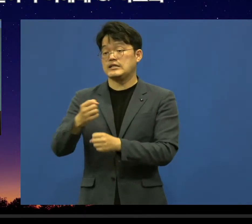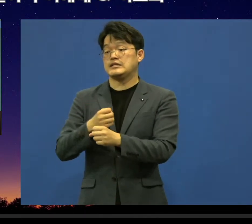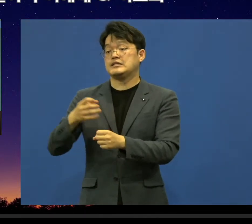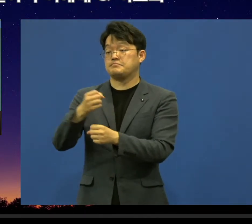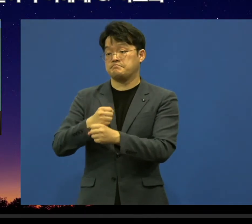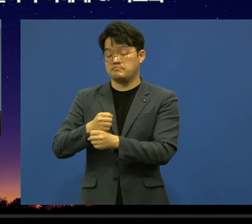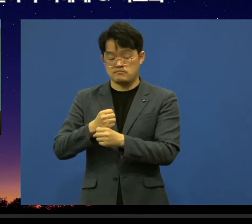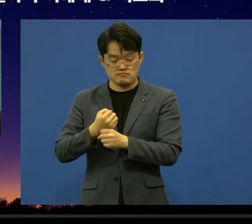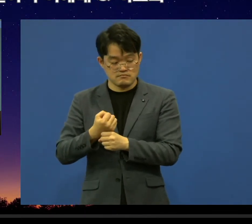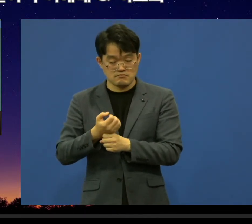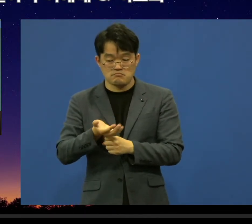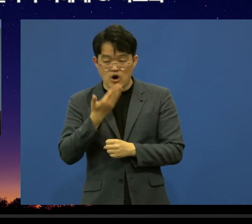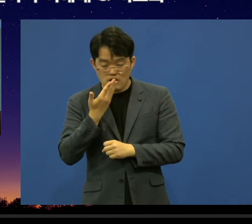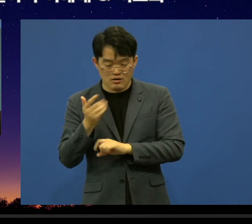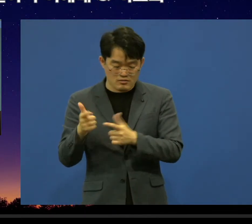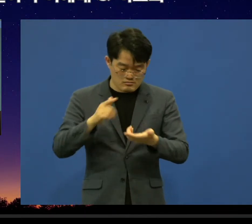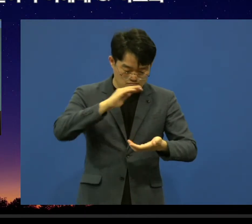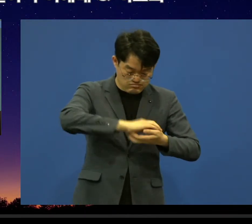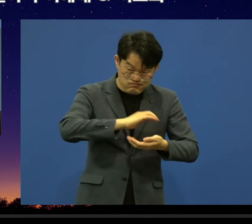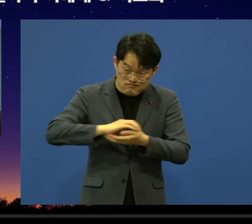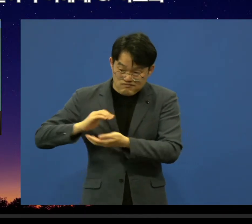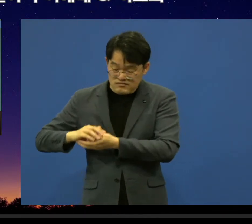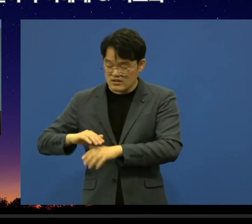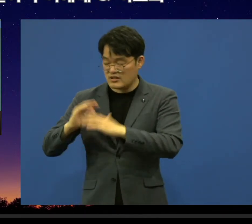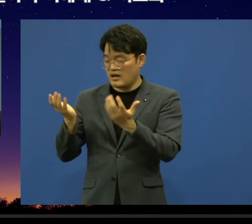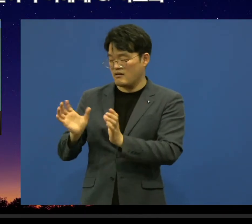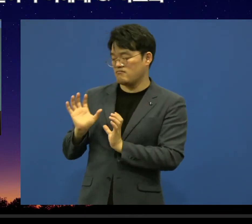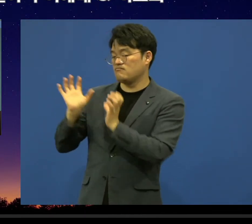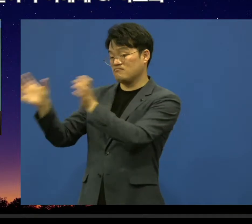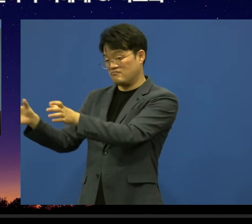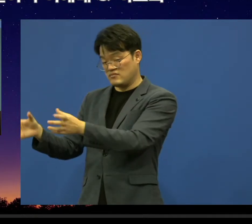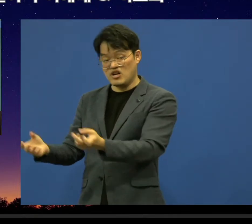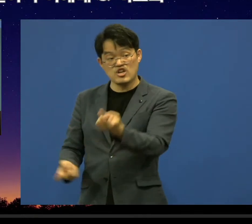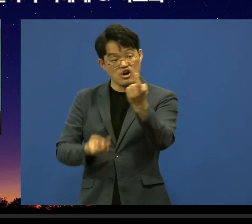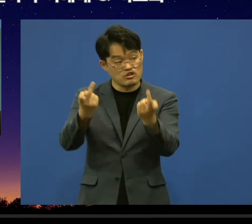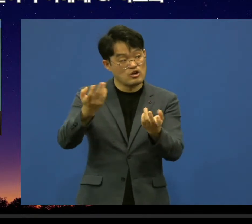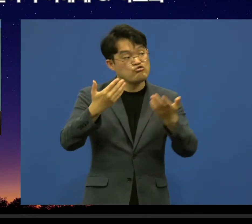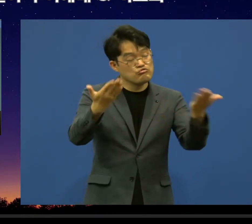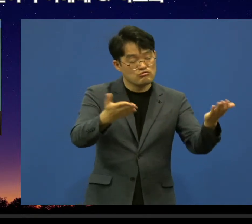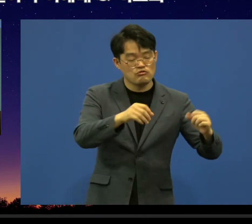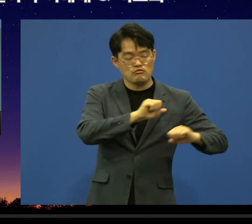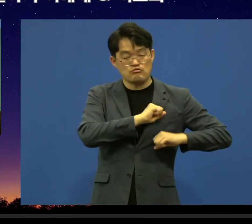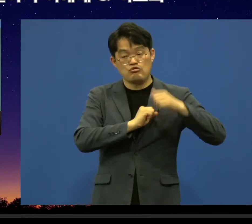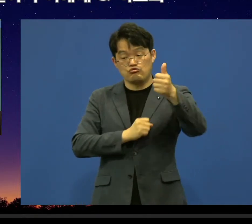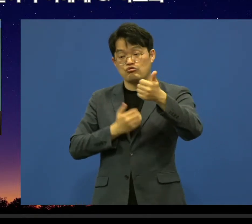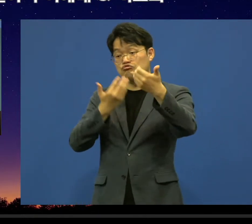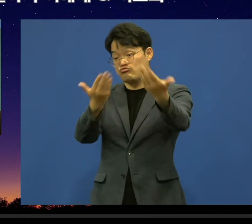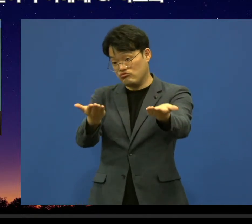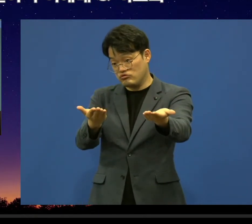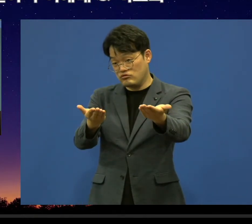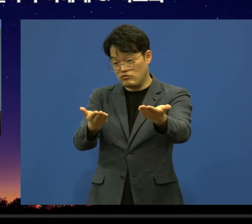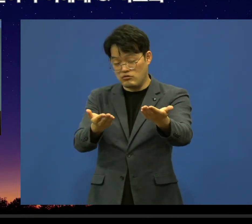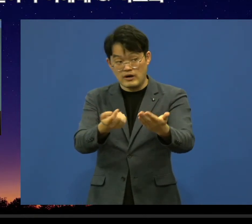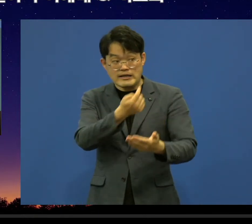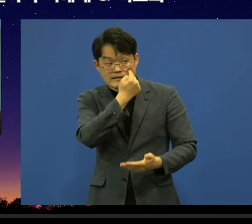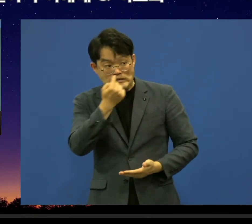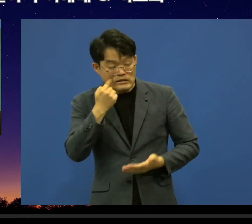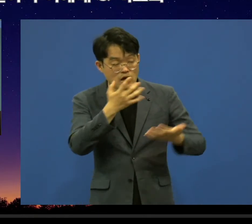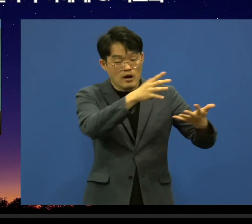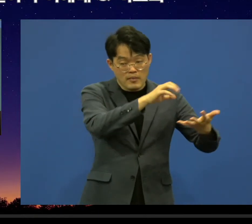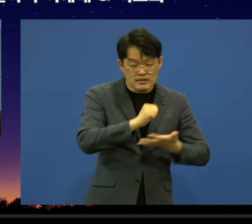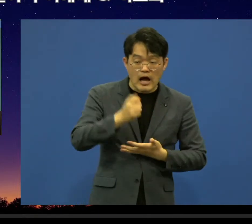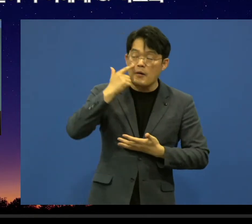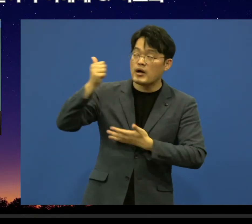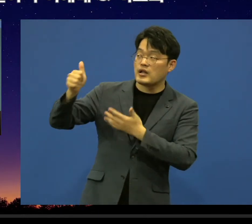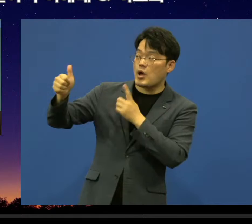지키는 자의 손에 맡겼어요. 자, 이 형들에게 주고 뭐 이렇게 백부장에게 줘야 주고 증표를 받아오고 자기